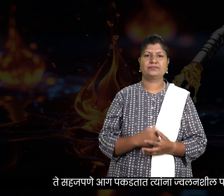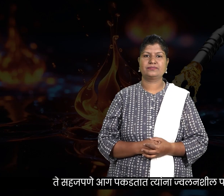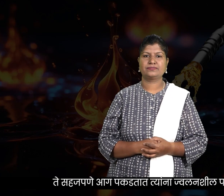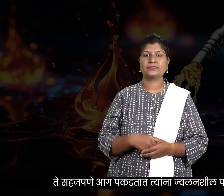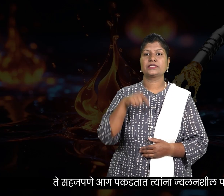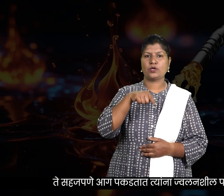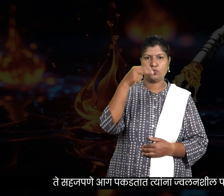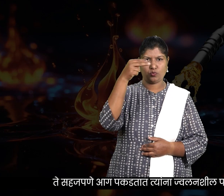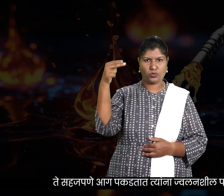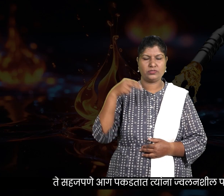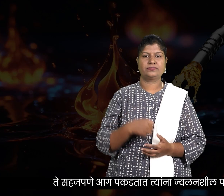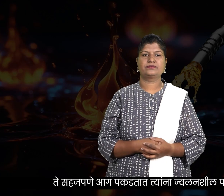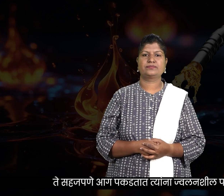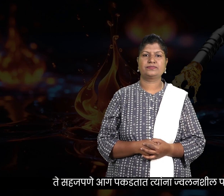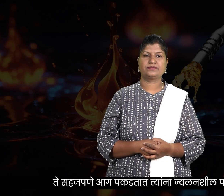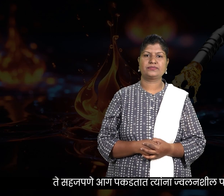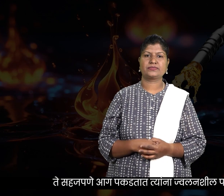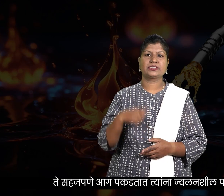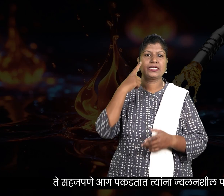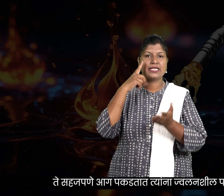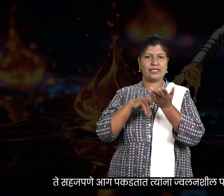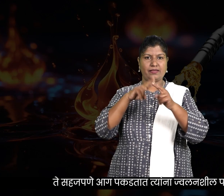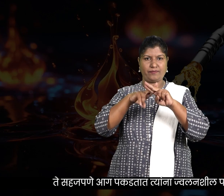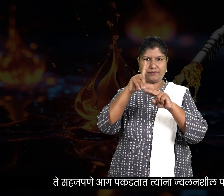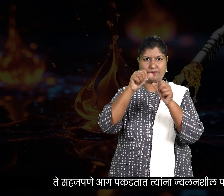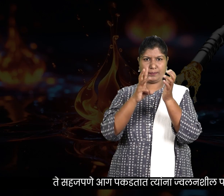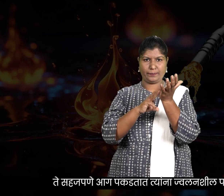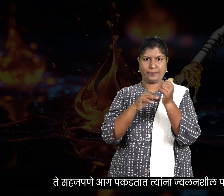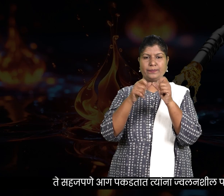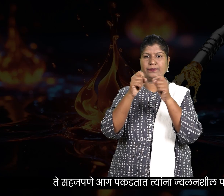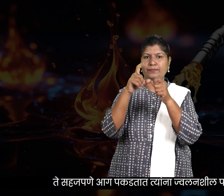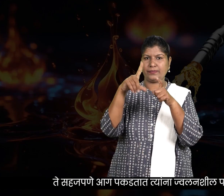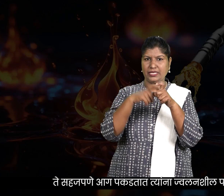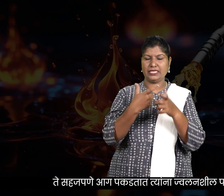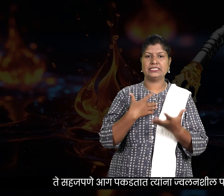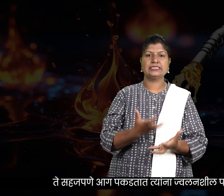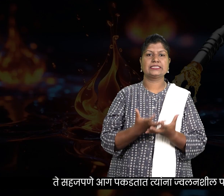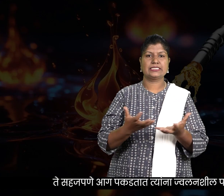ते सहजपणे आग पकडतात, त्यांना ज्वलनशील पदार्थ म्हणतात.